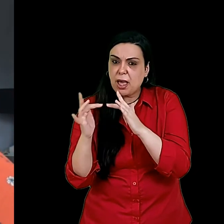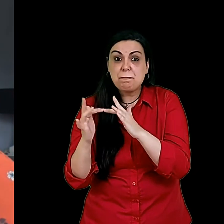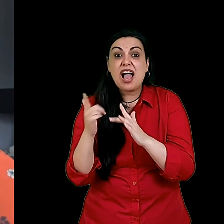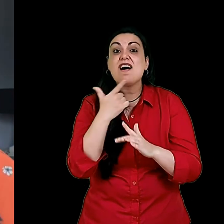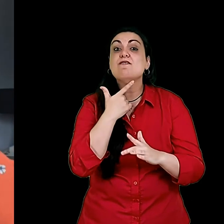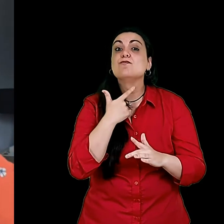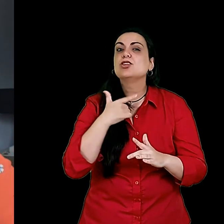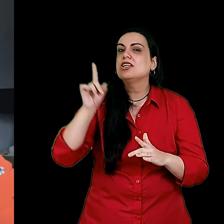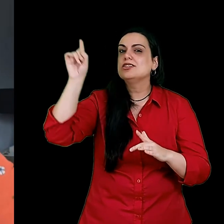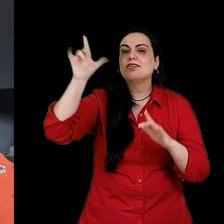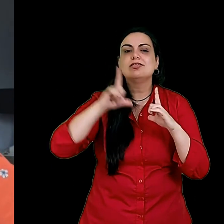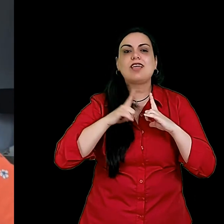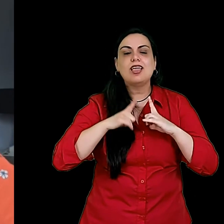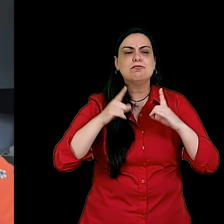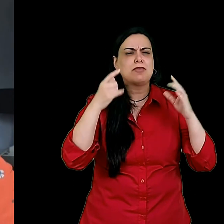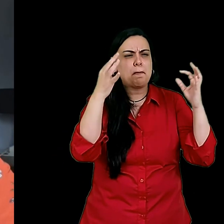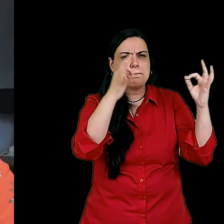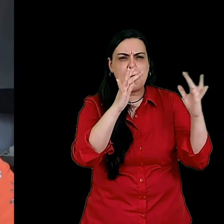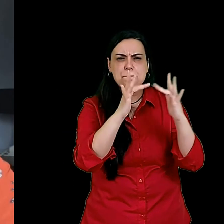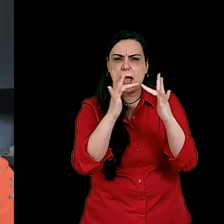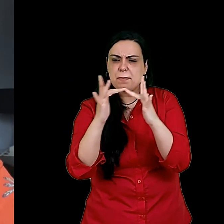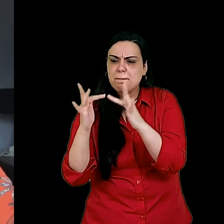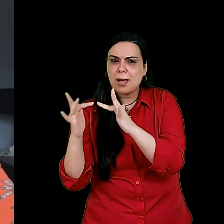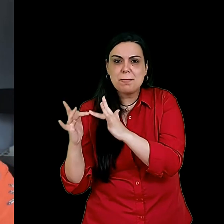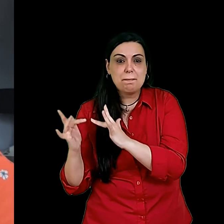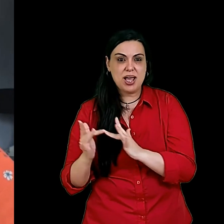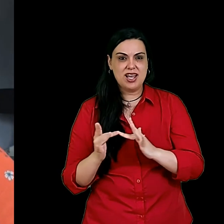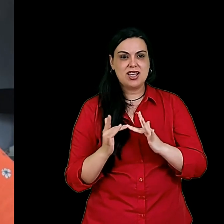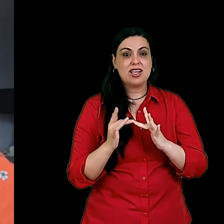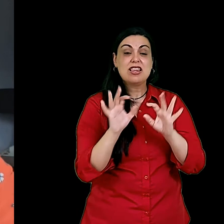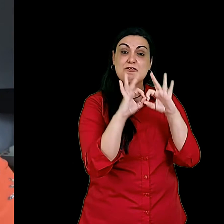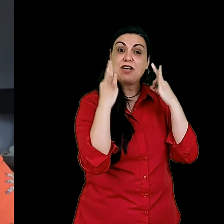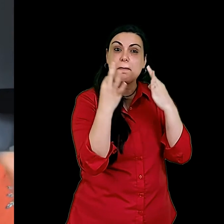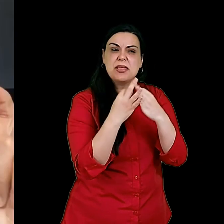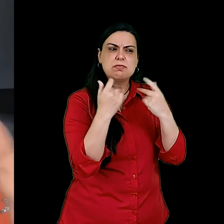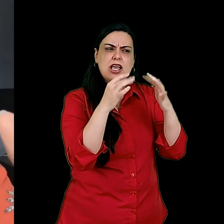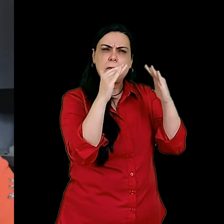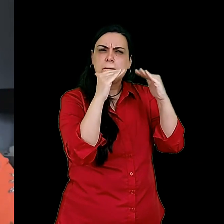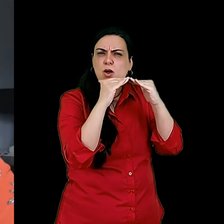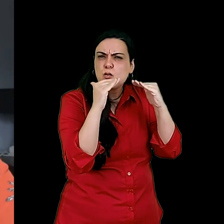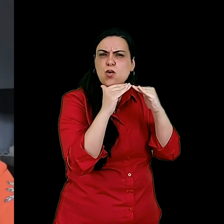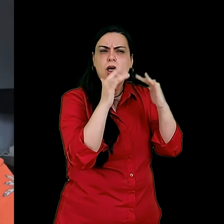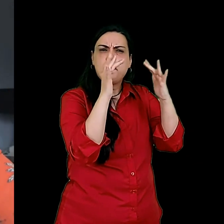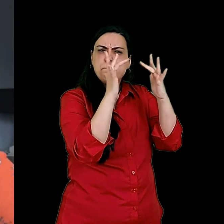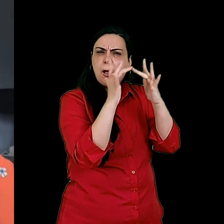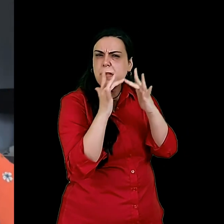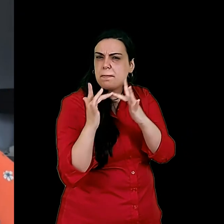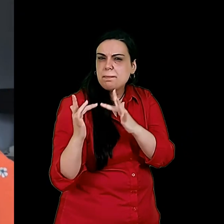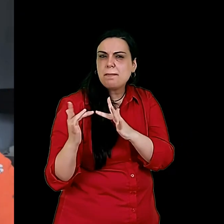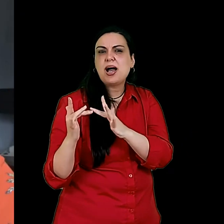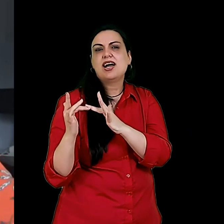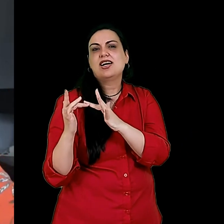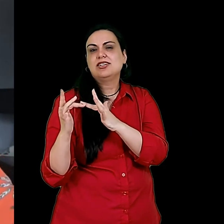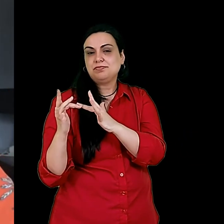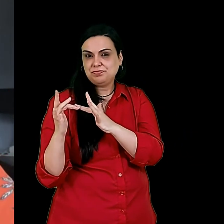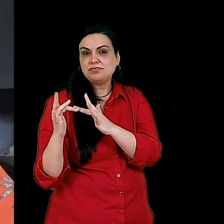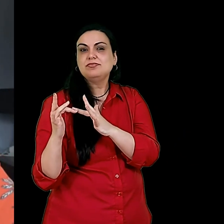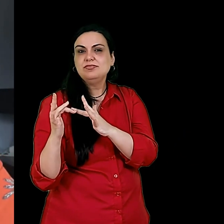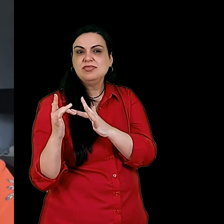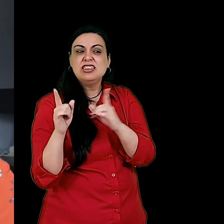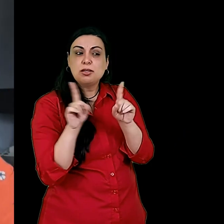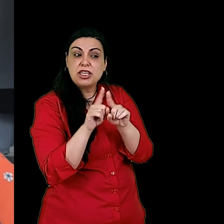não. Então é nisso que eu afirmo quando eu falo que tem que haver família e concordância. Ou seja, concordância da